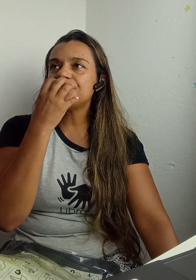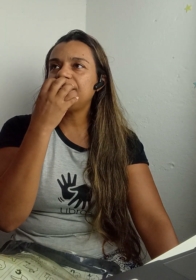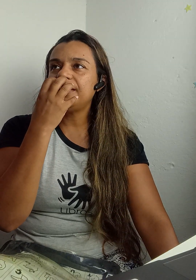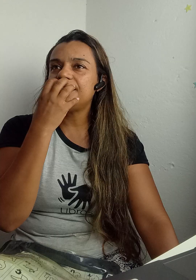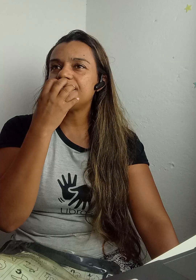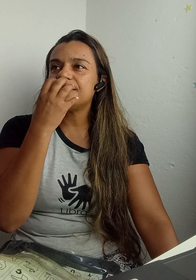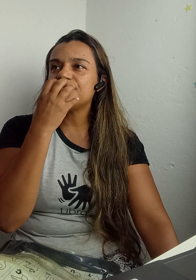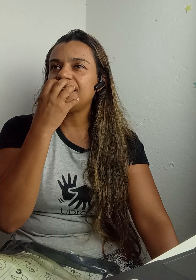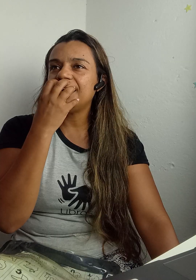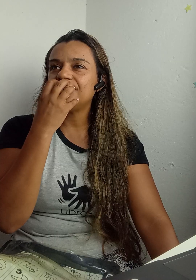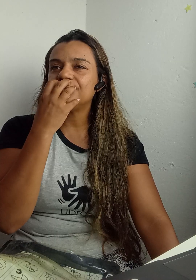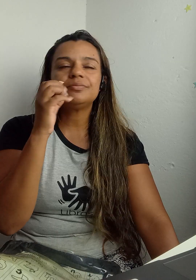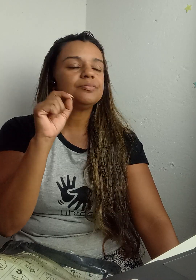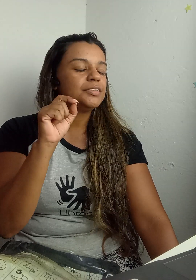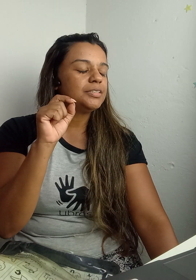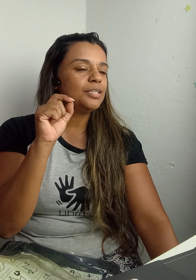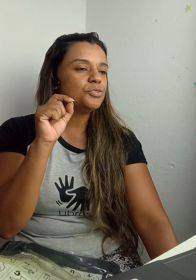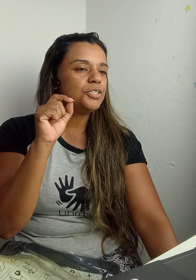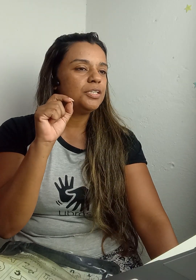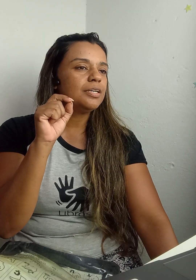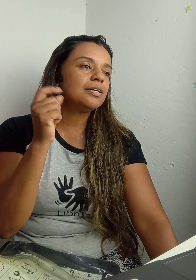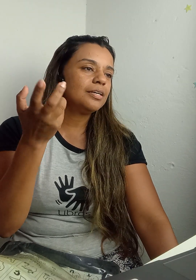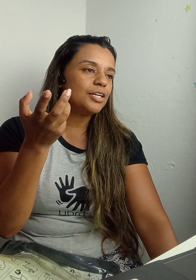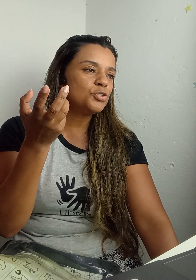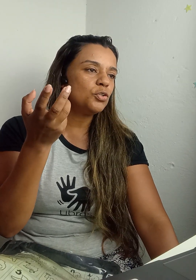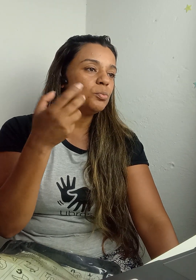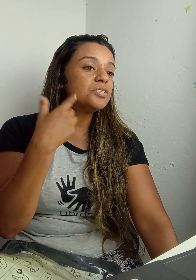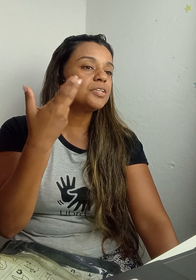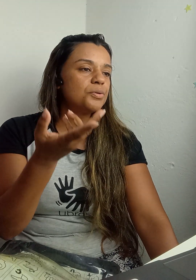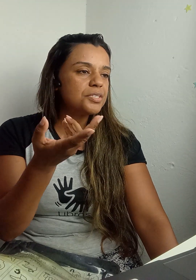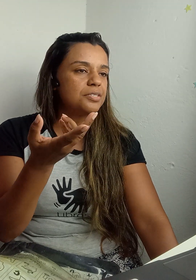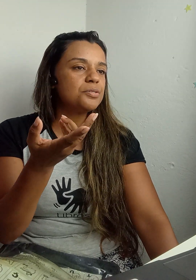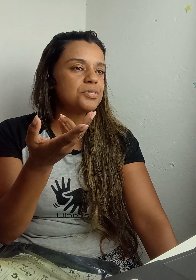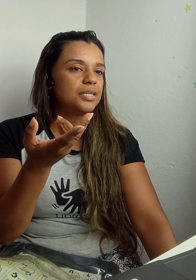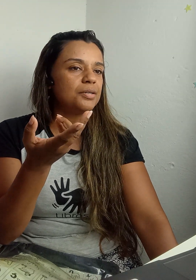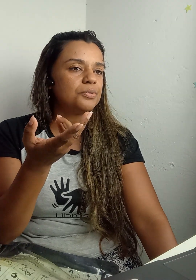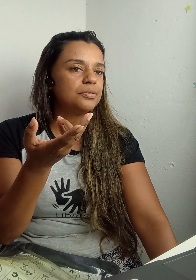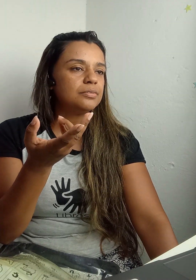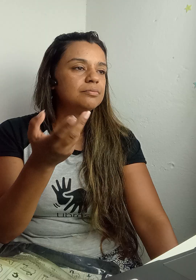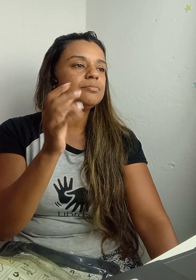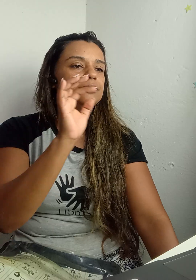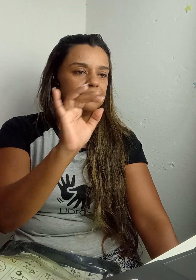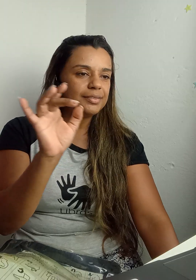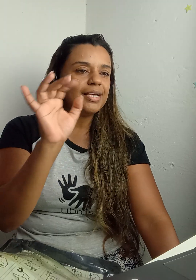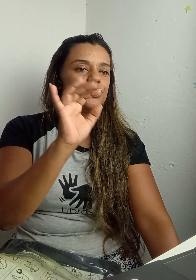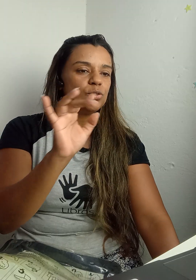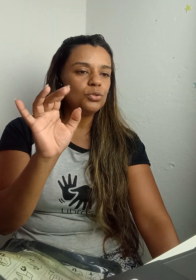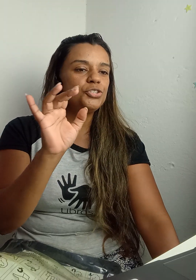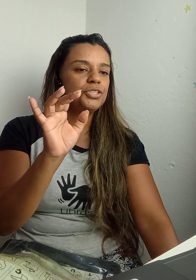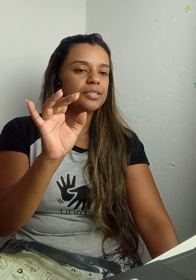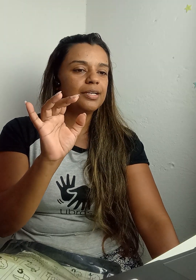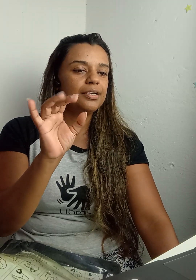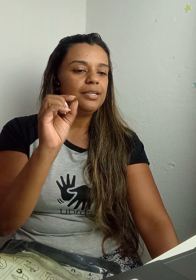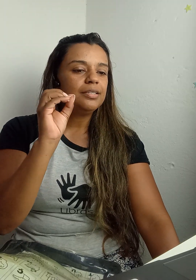Sinalzinho é esse, vocês falaram. Sinal de cachorro, mas vai que eu esqueci o sinal. Datilologia, tá? Então